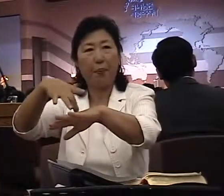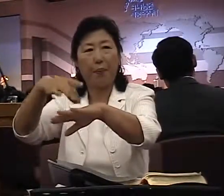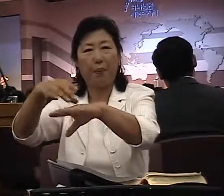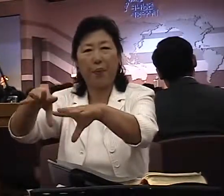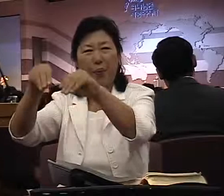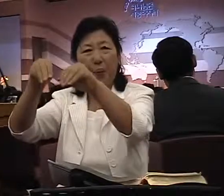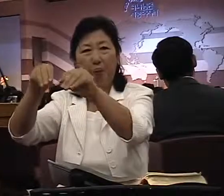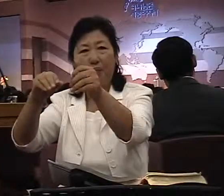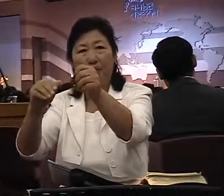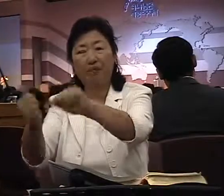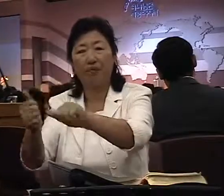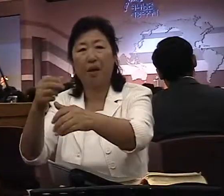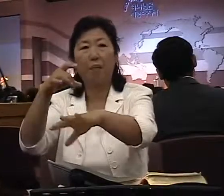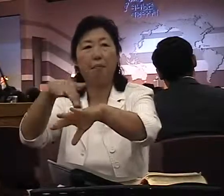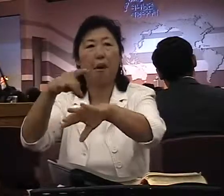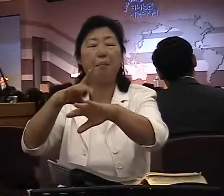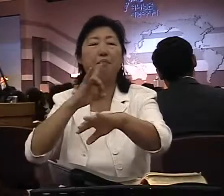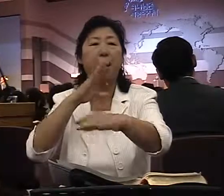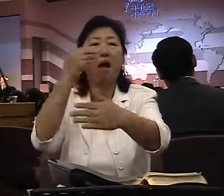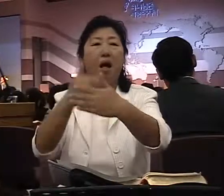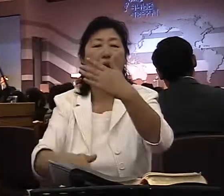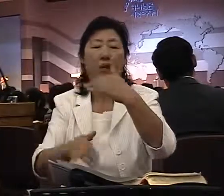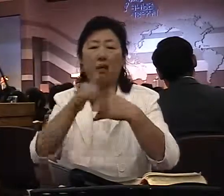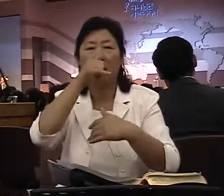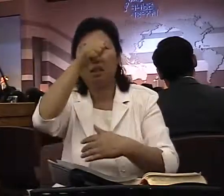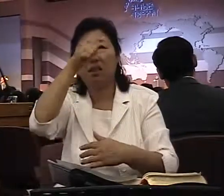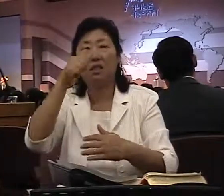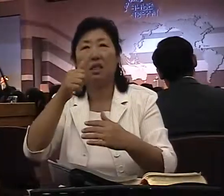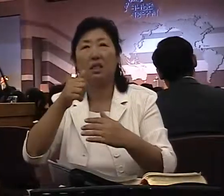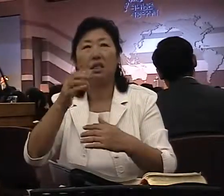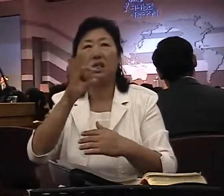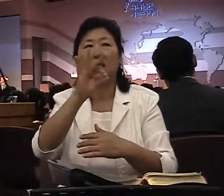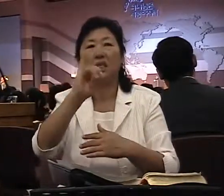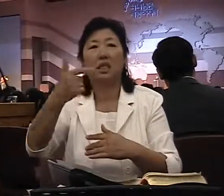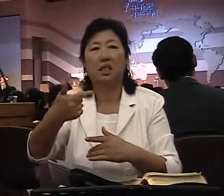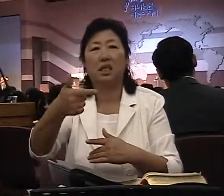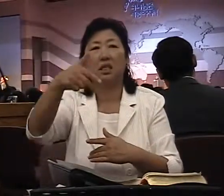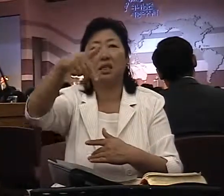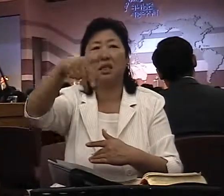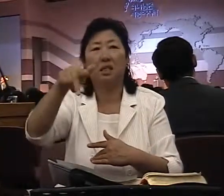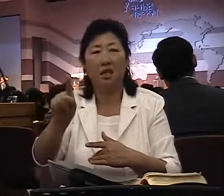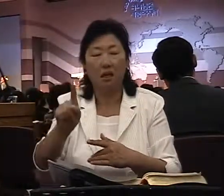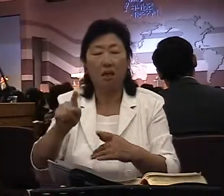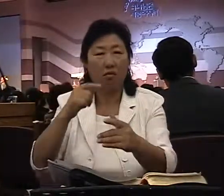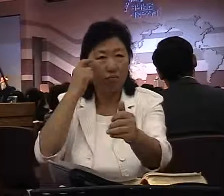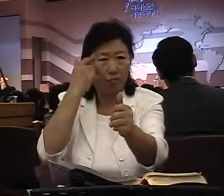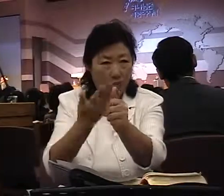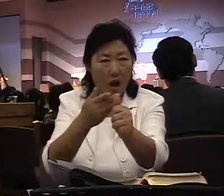선지를 인도하셔서 인자야 이들이 살겠느냐 물으시니 에스겔이 하나님께 하나님은 아십니다.